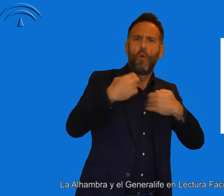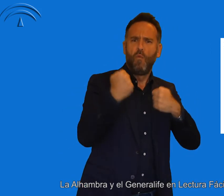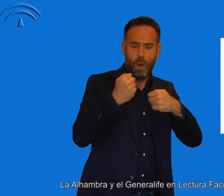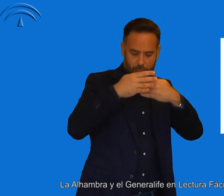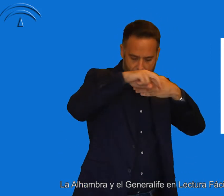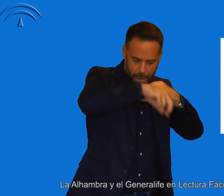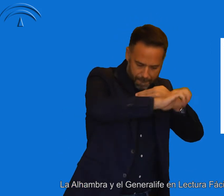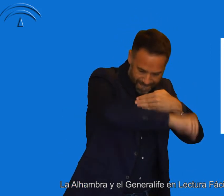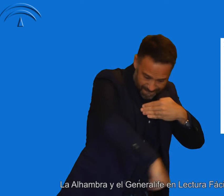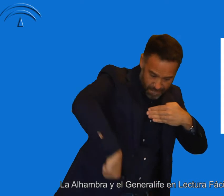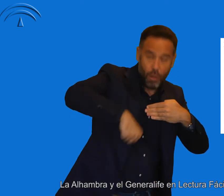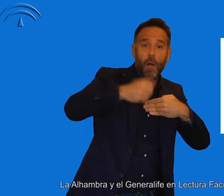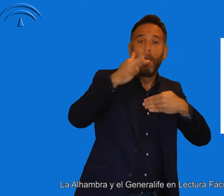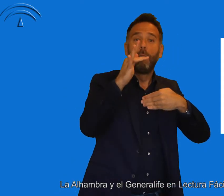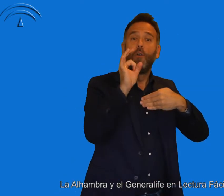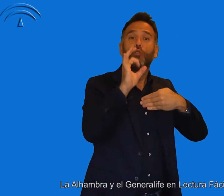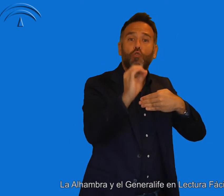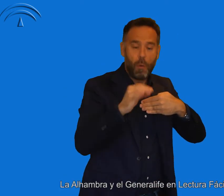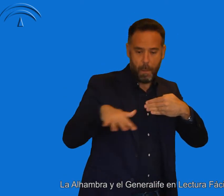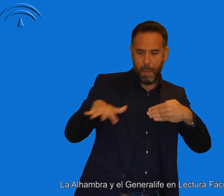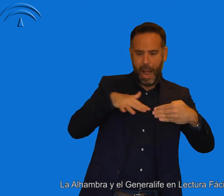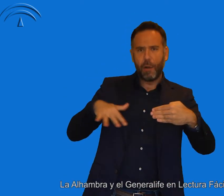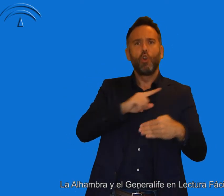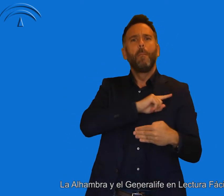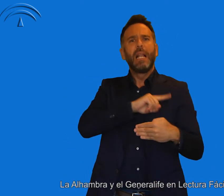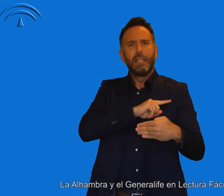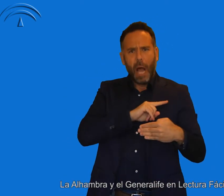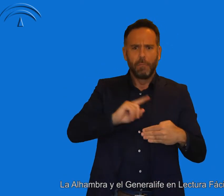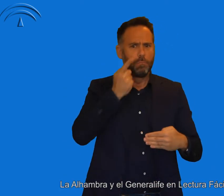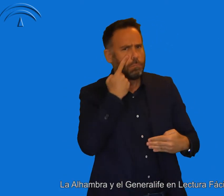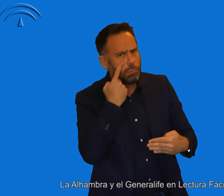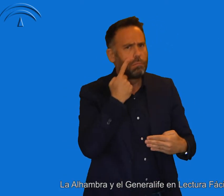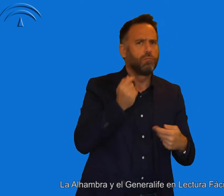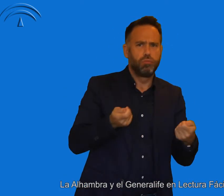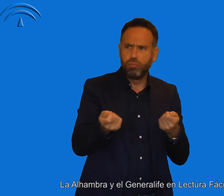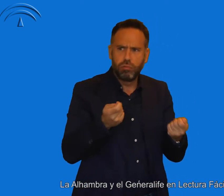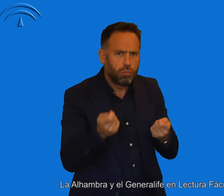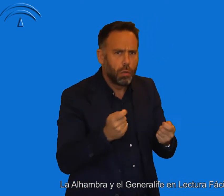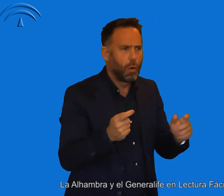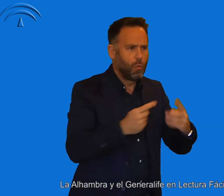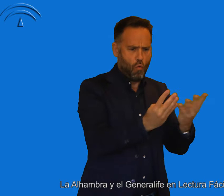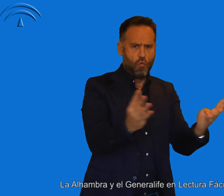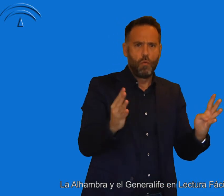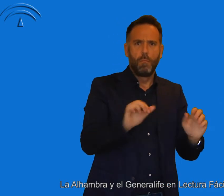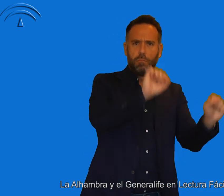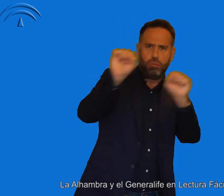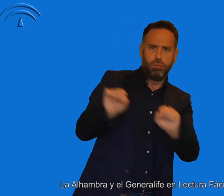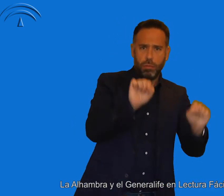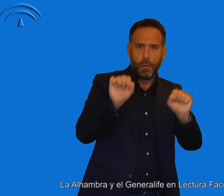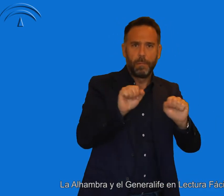murallas, fuertes y elevadas torres, un foso, una calle y un barrio castrense. Los soldados vigilaban desde